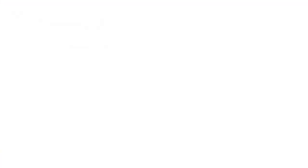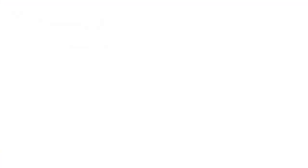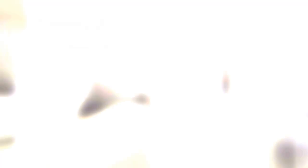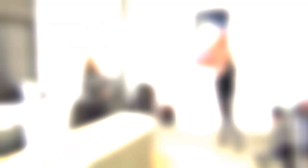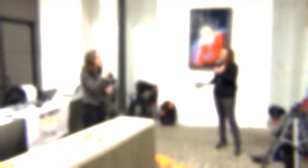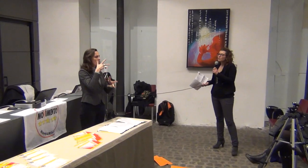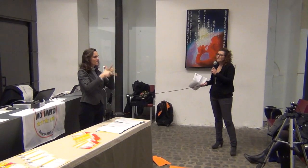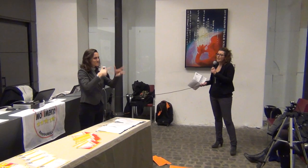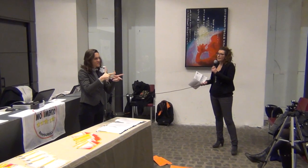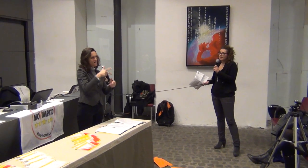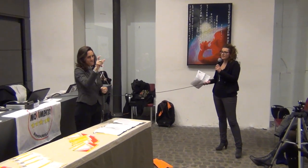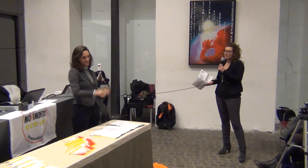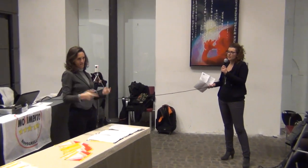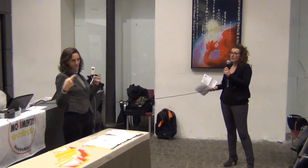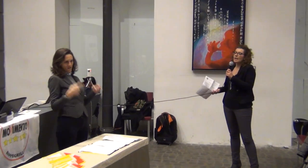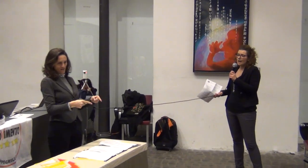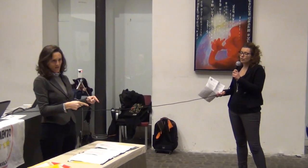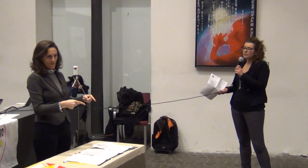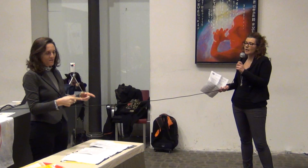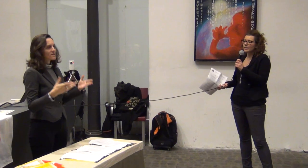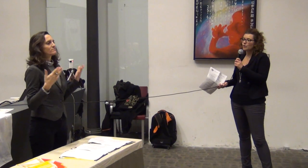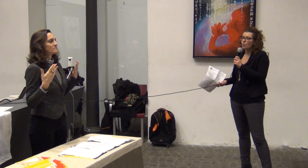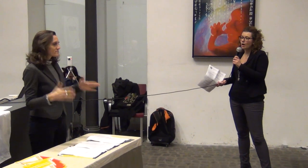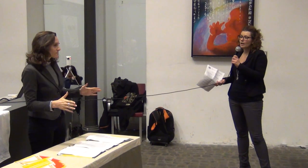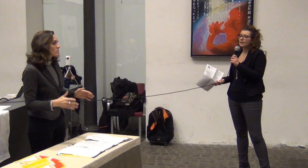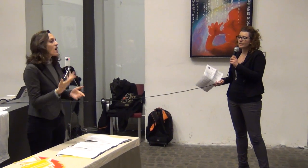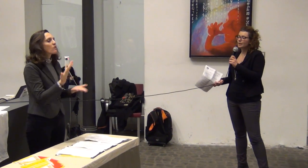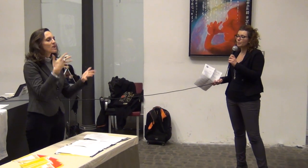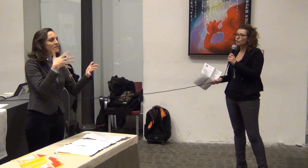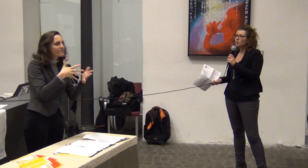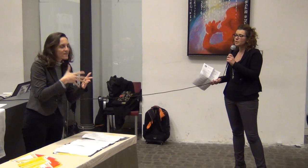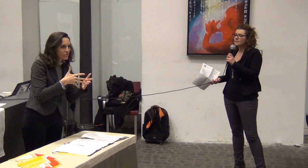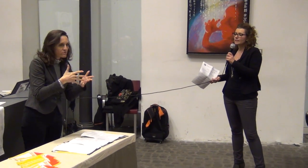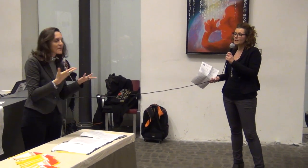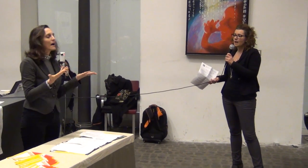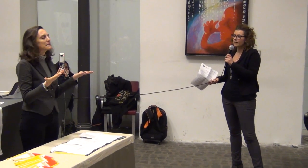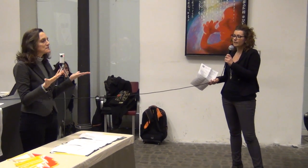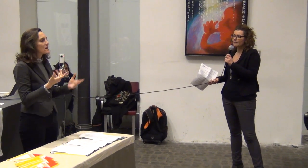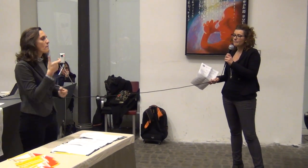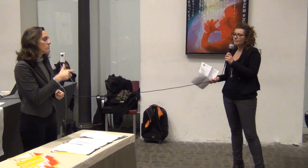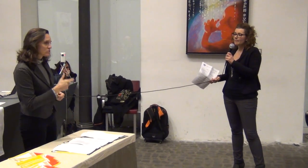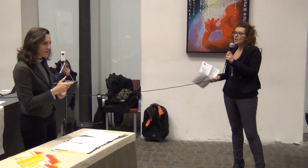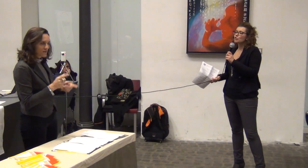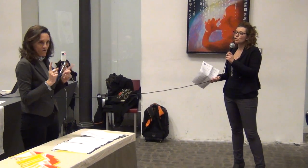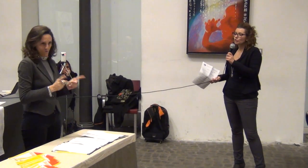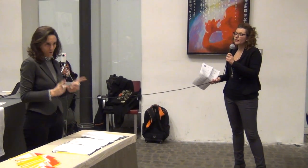Ma che cos'è la LIS? È la nostra lingua, detta appunto lingua dei segni italiani. Ci sono delle